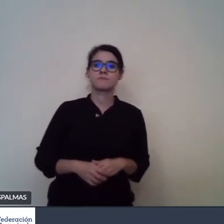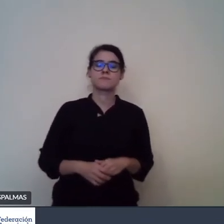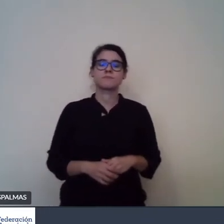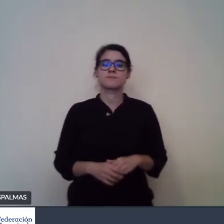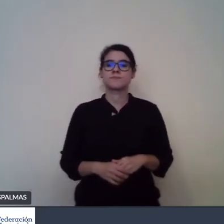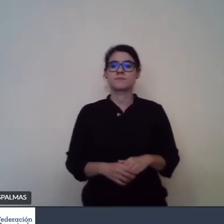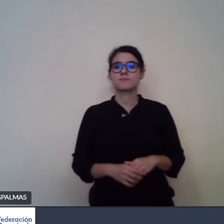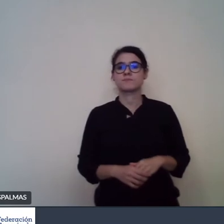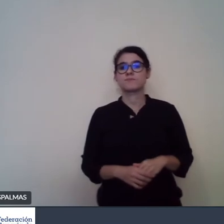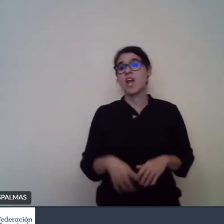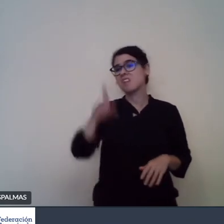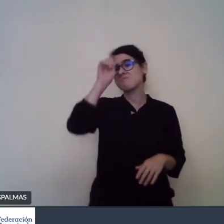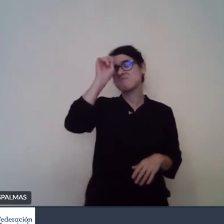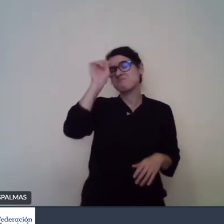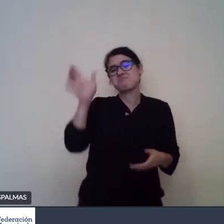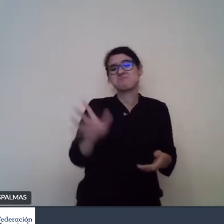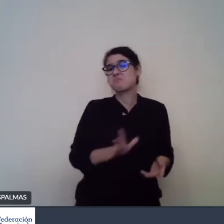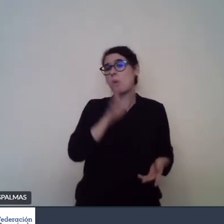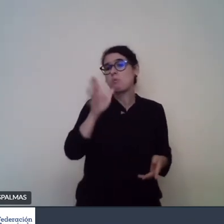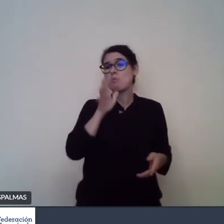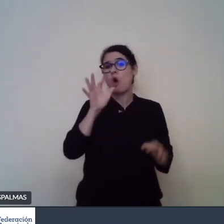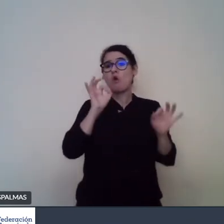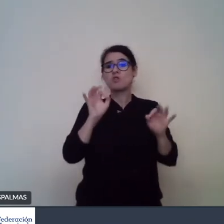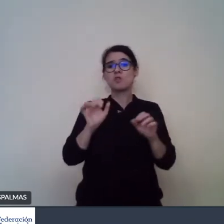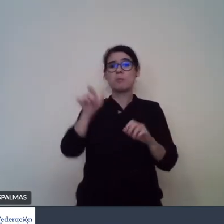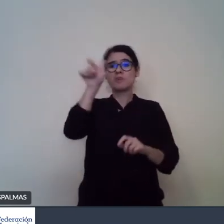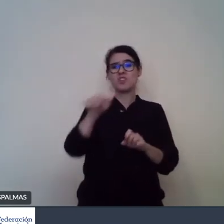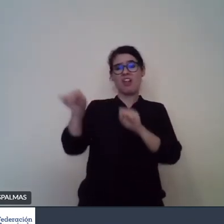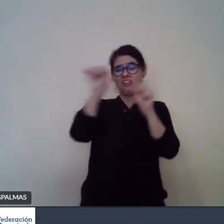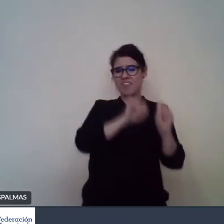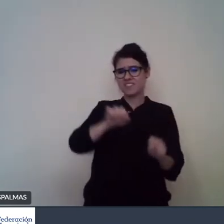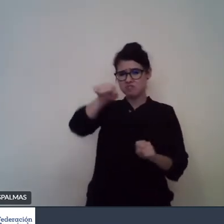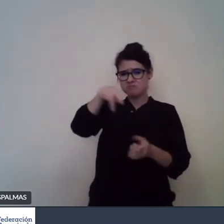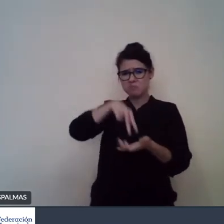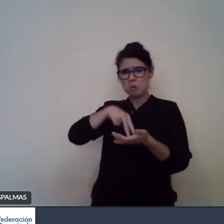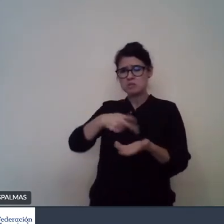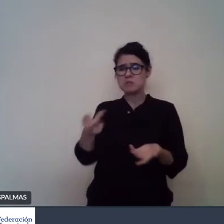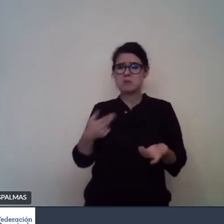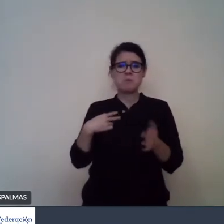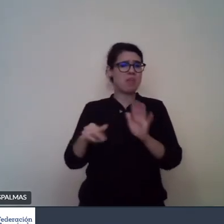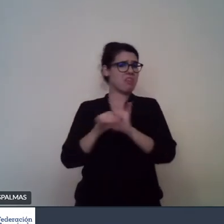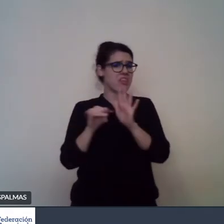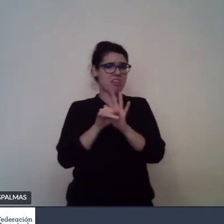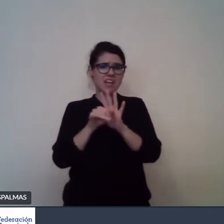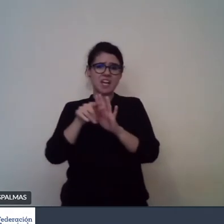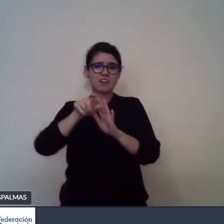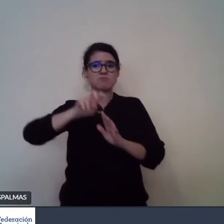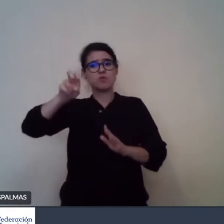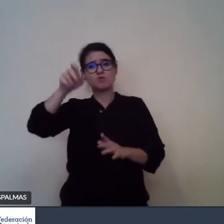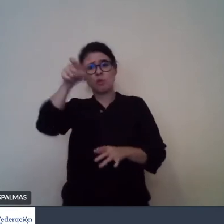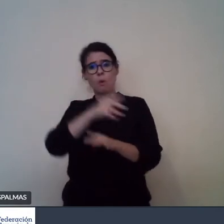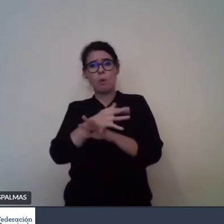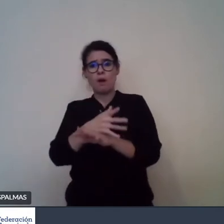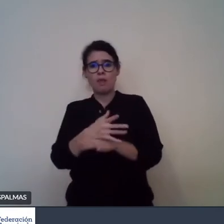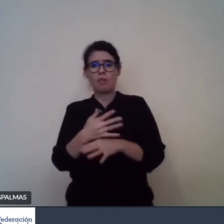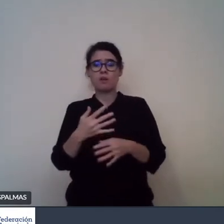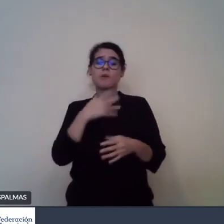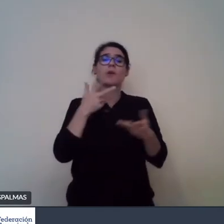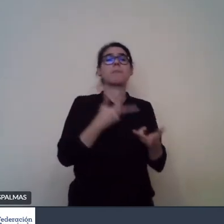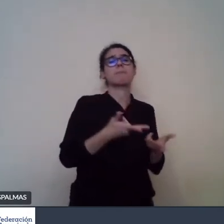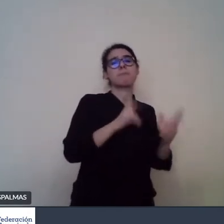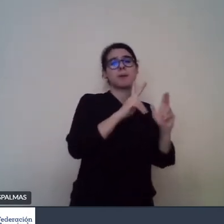No sé muy bien por qué este defensor en esta posición. Debería estar más cercano a su jugador, pero bueno, permite ese pase ahí fuera. Y ahora vamos a